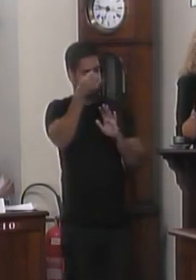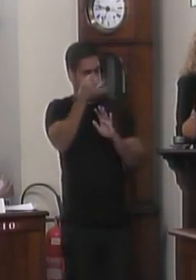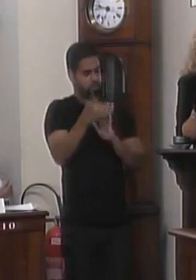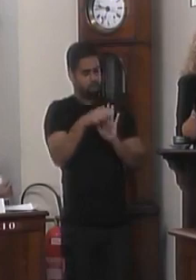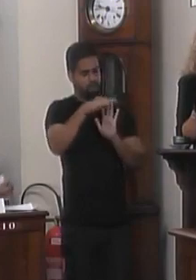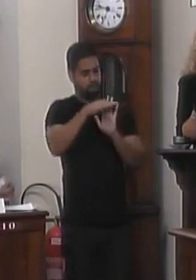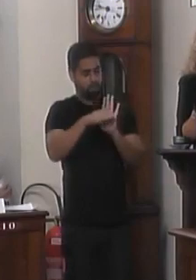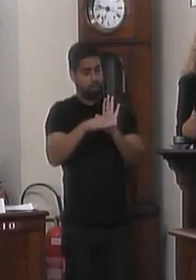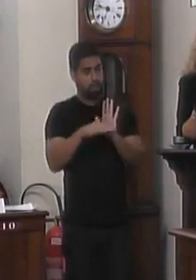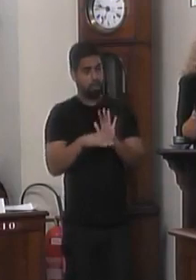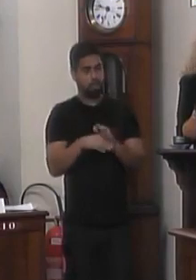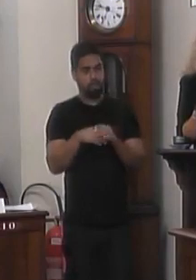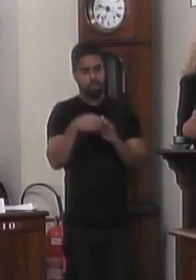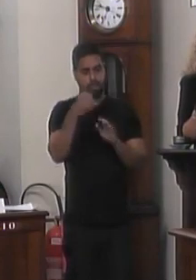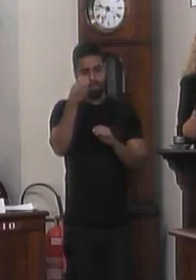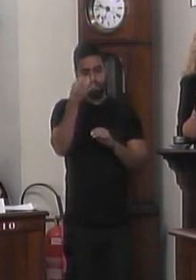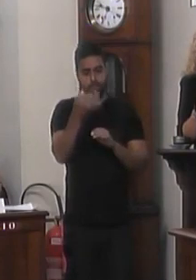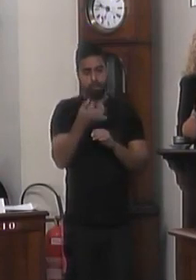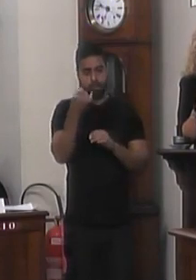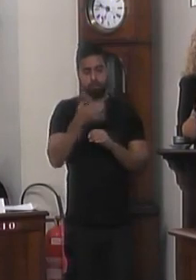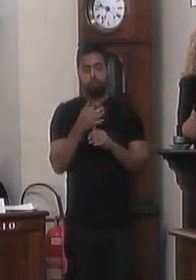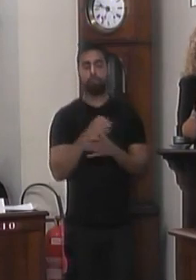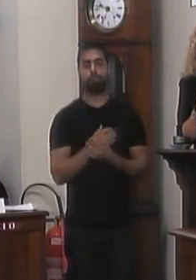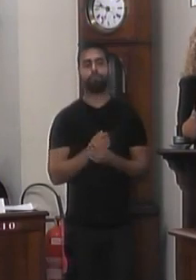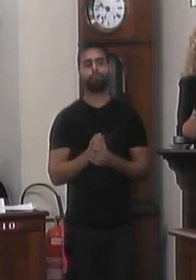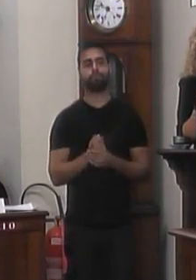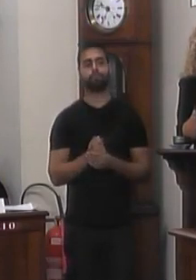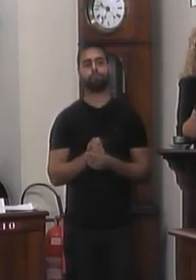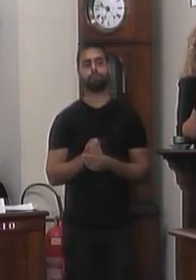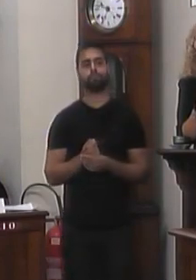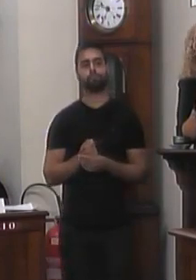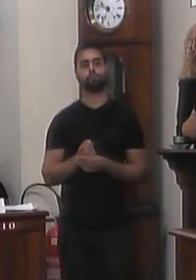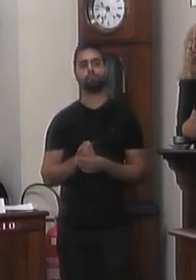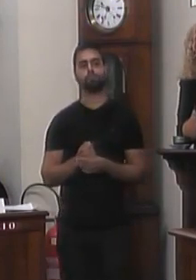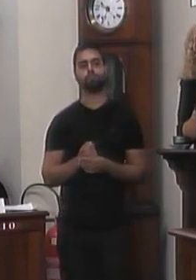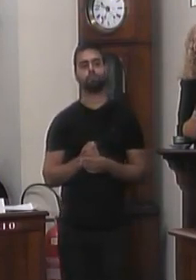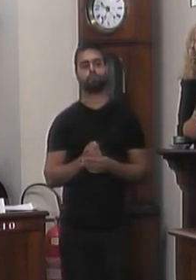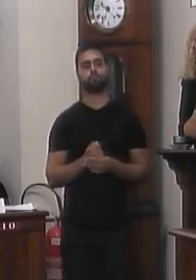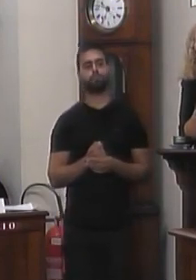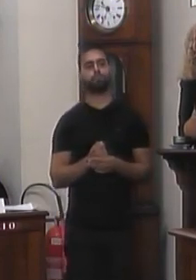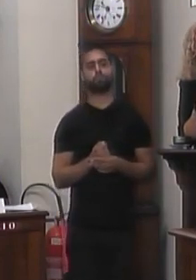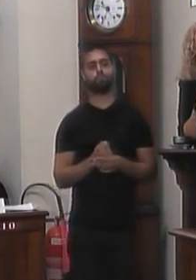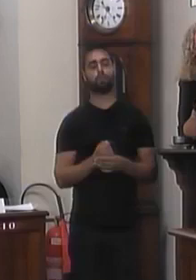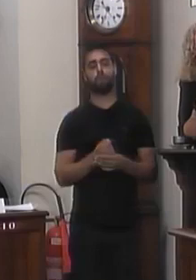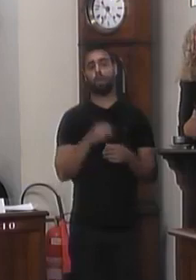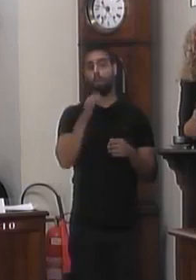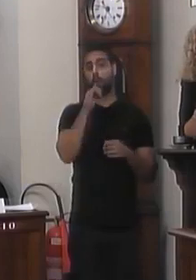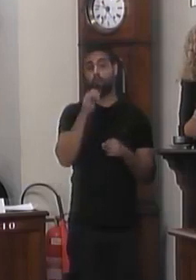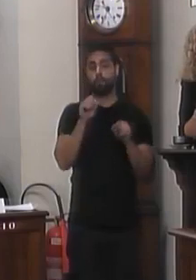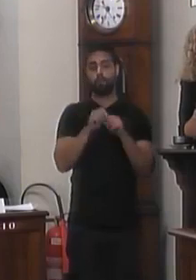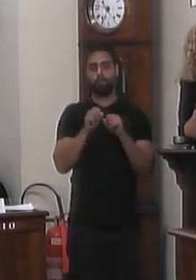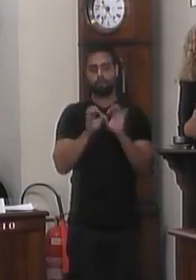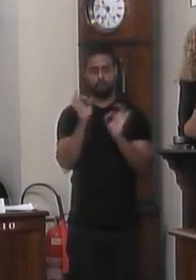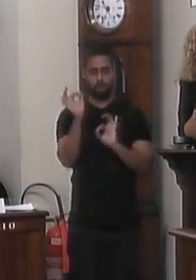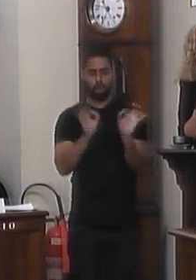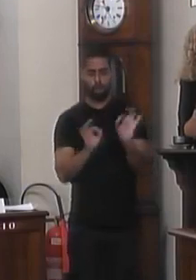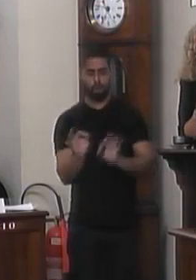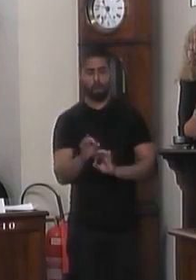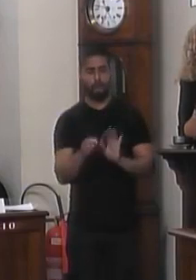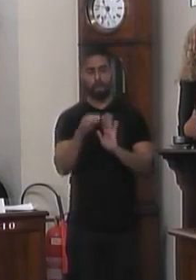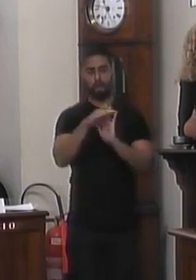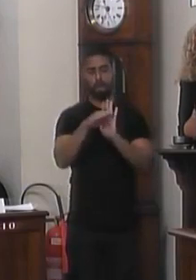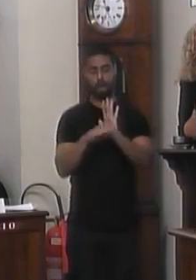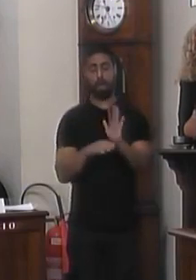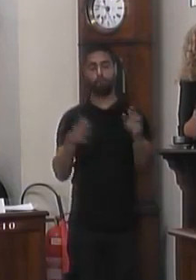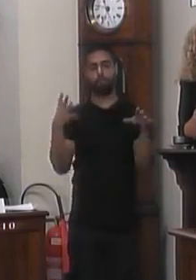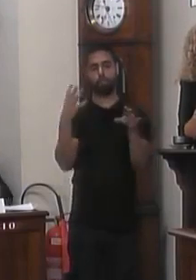esse detalhamento para você, a gente tem isso no sistema. Quando você vai montar essa planilha para trazer para a gente, quando você vai fazer essa